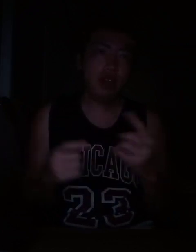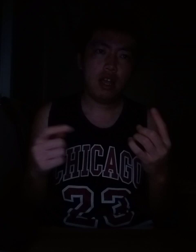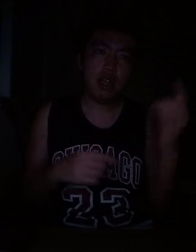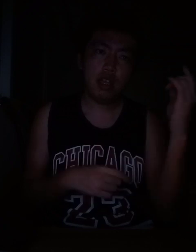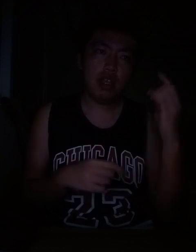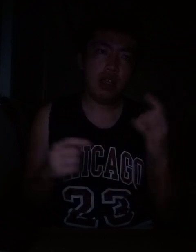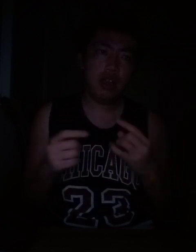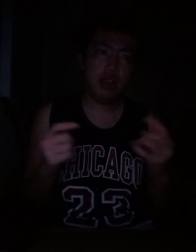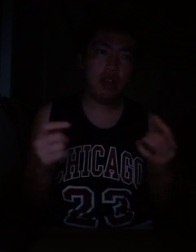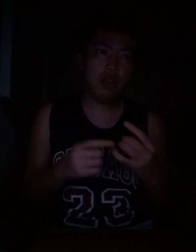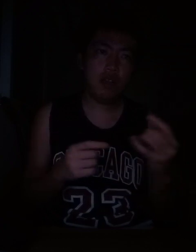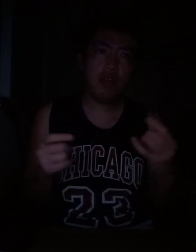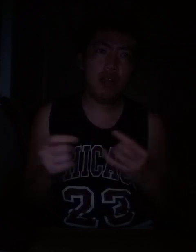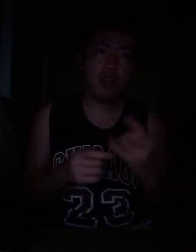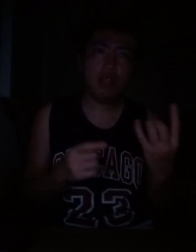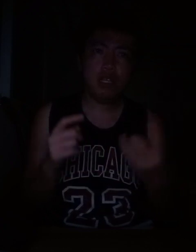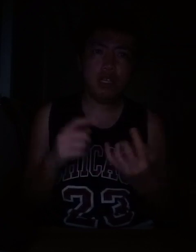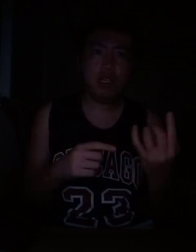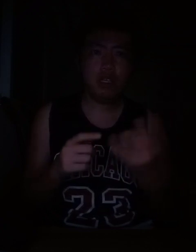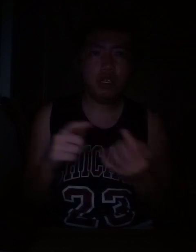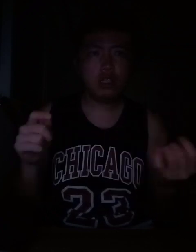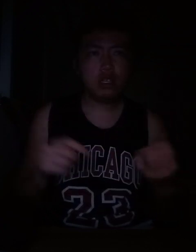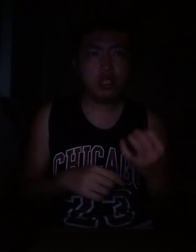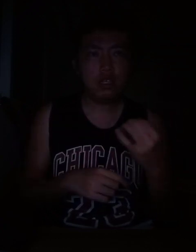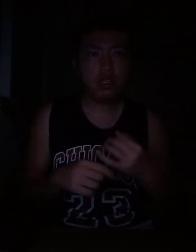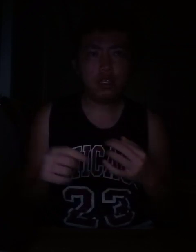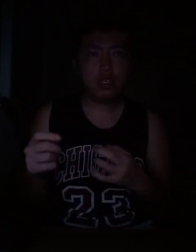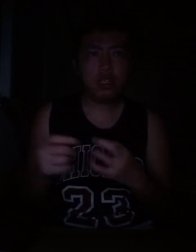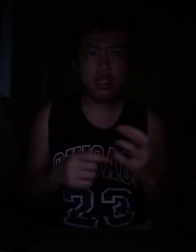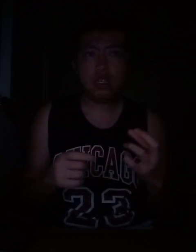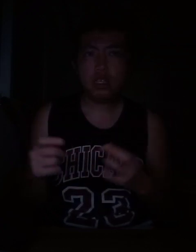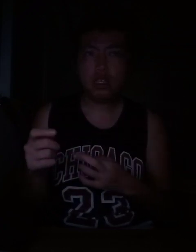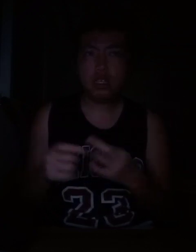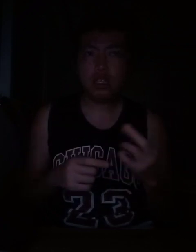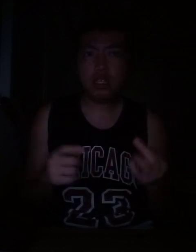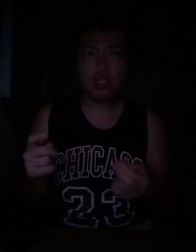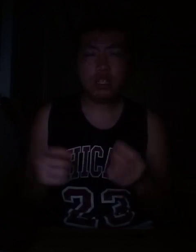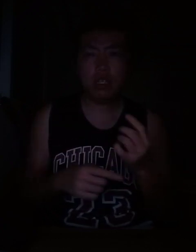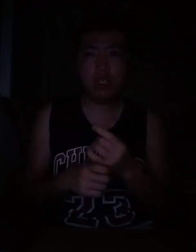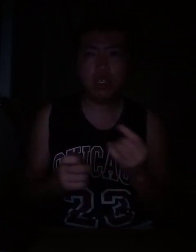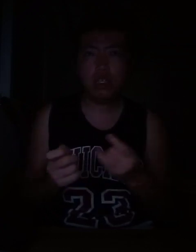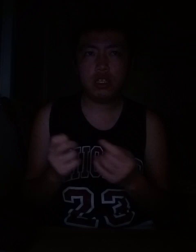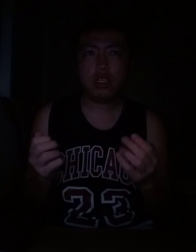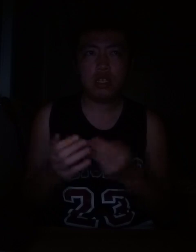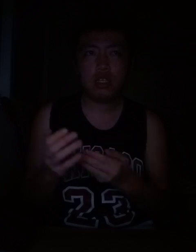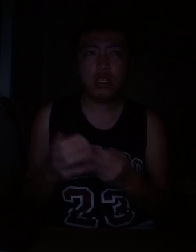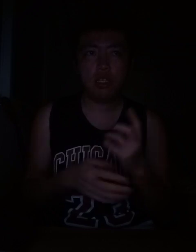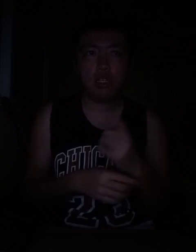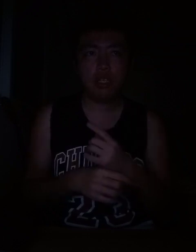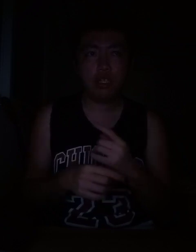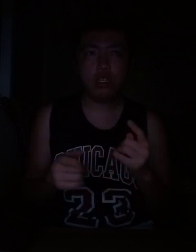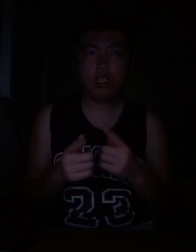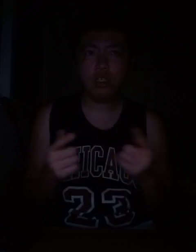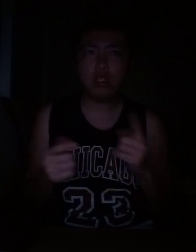변호사 선임 문제로 법정에서 말다툼을 벌였는데 이번에는 검사와 변호인 사이에 또 고성이 오갔습니다. 어떤